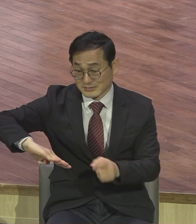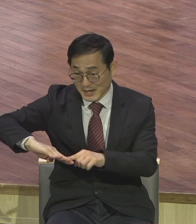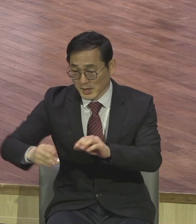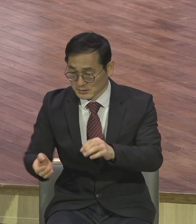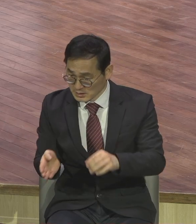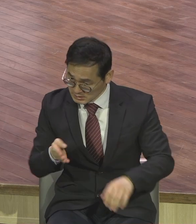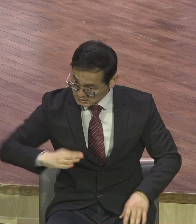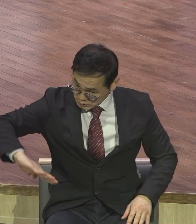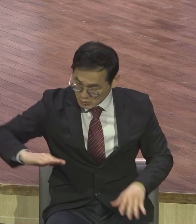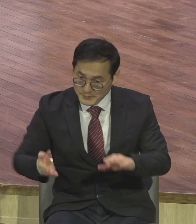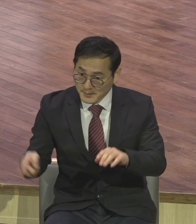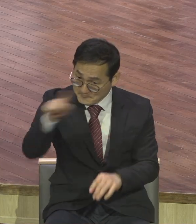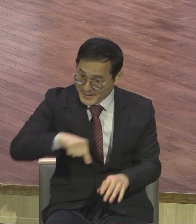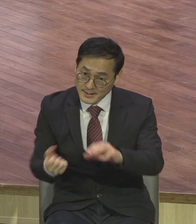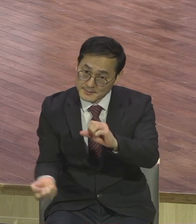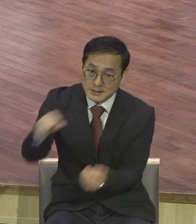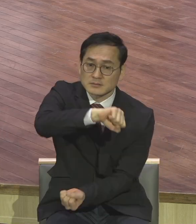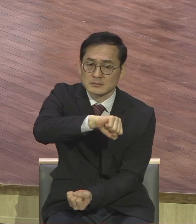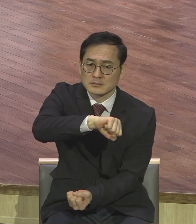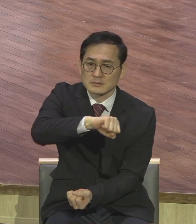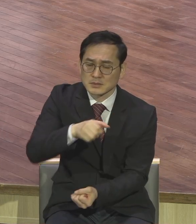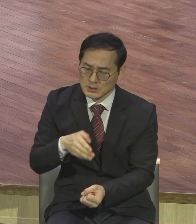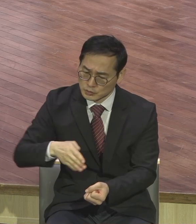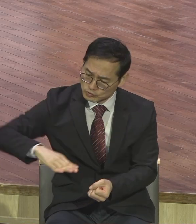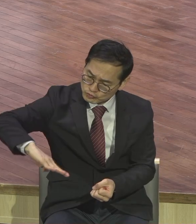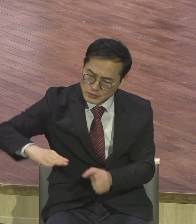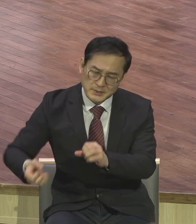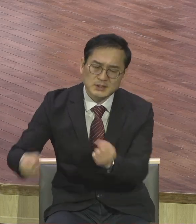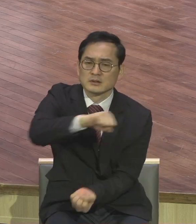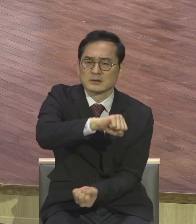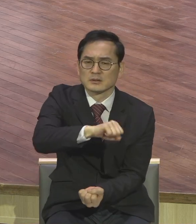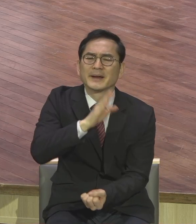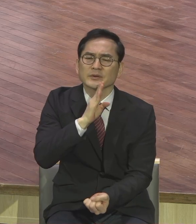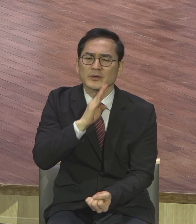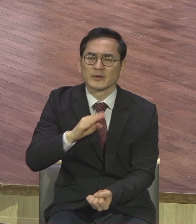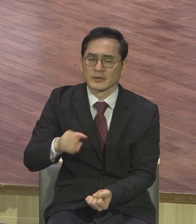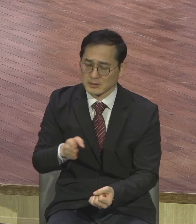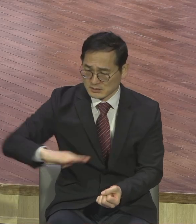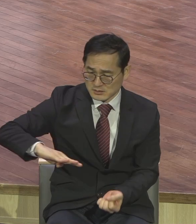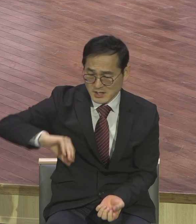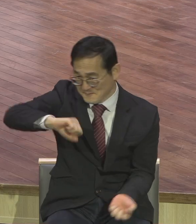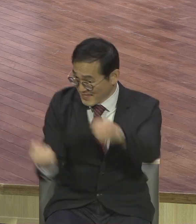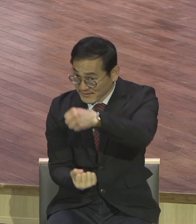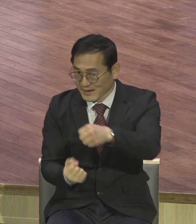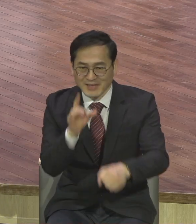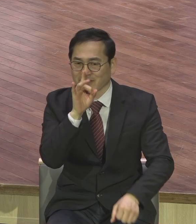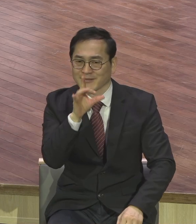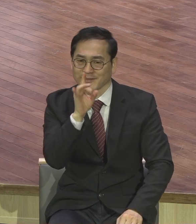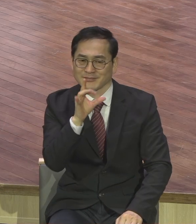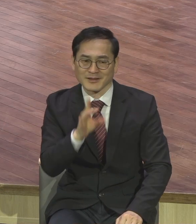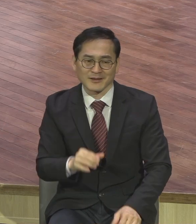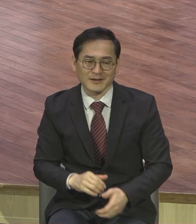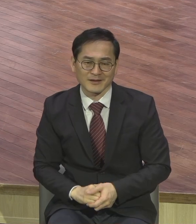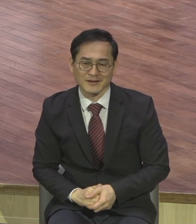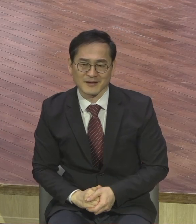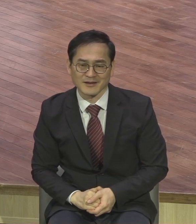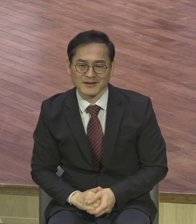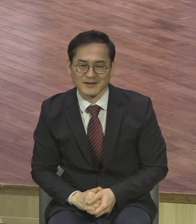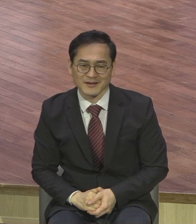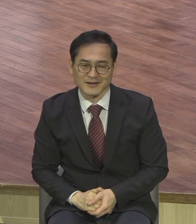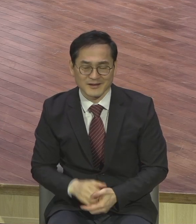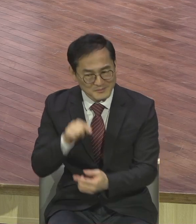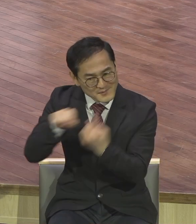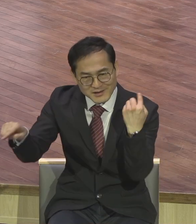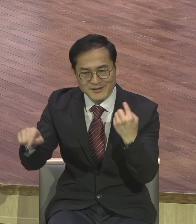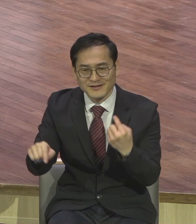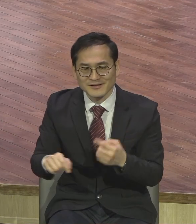돼. 물론 이렇게 빙판이나 이런 이렇게 미끄러울 때는 엔진 브레이크도 써야 되고